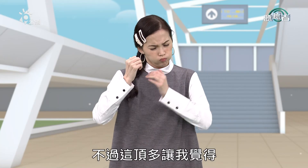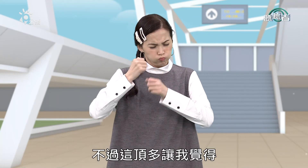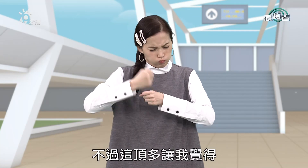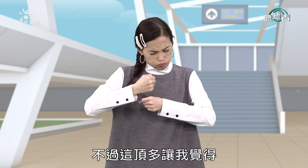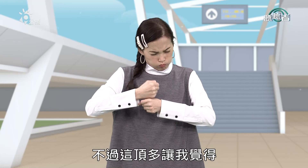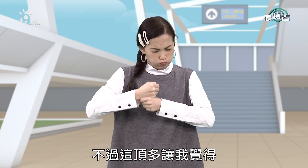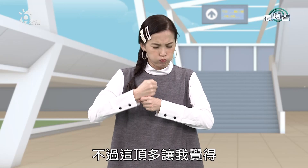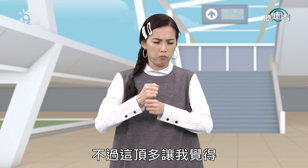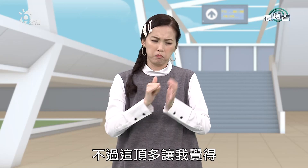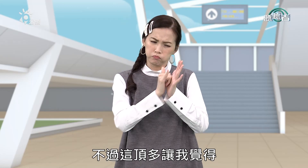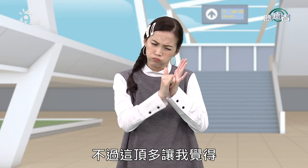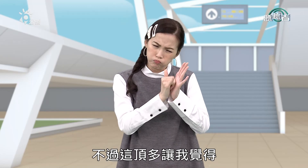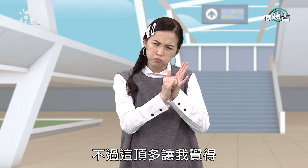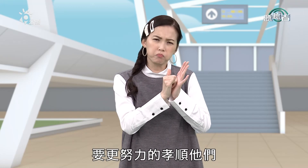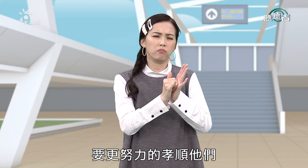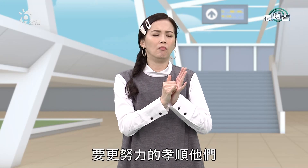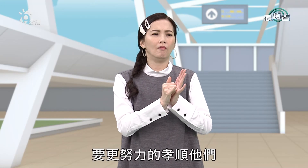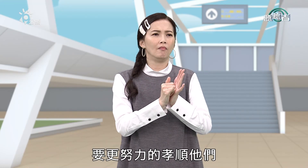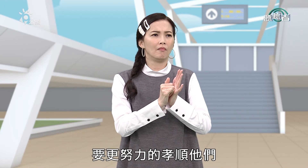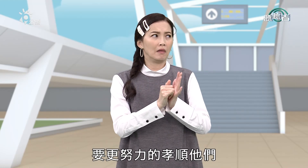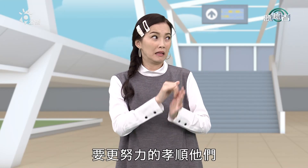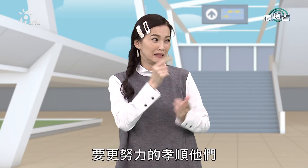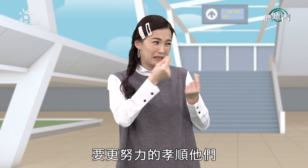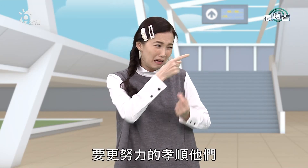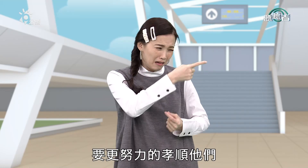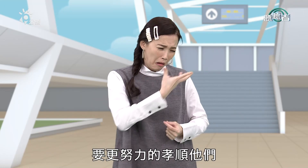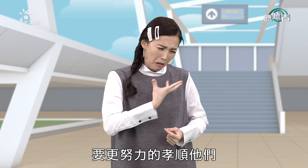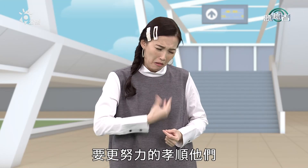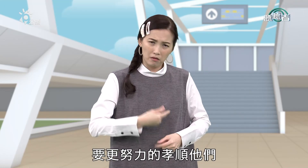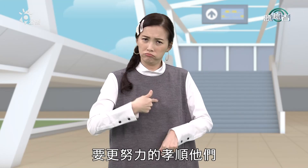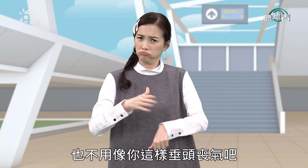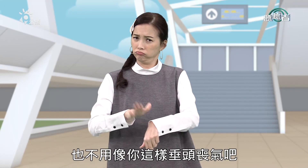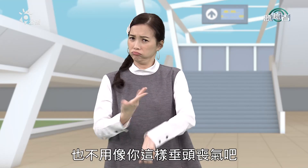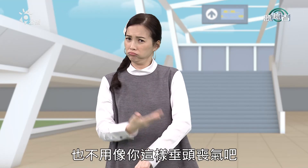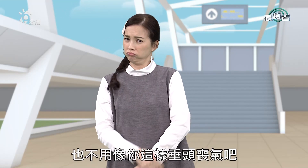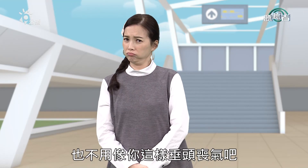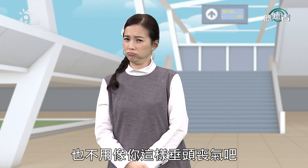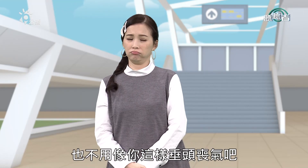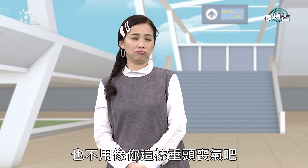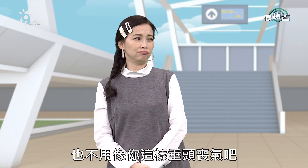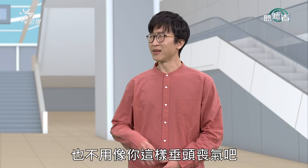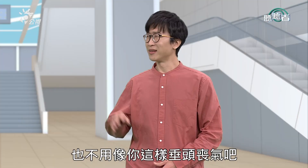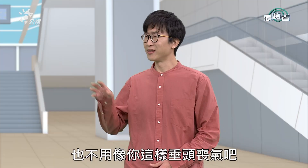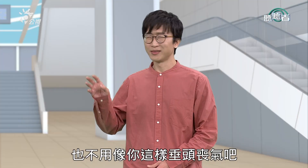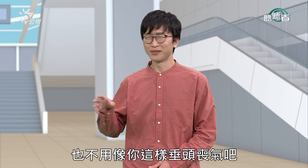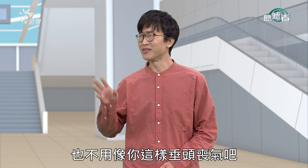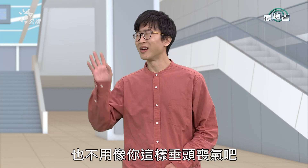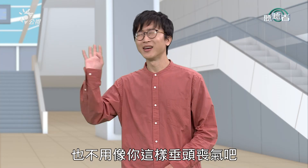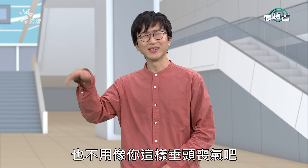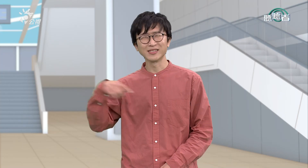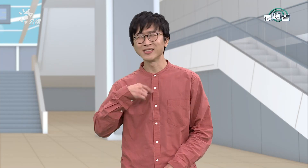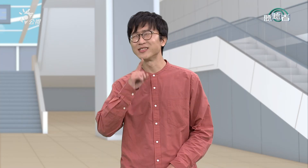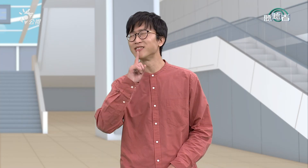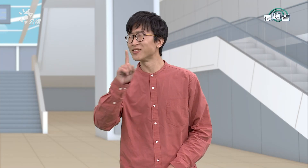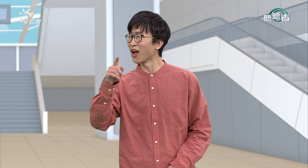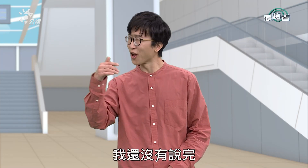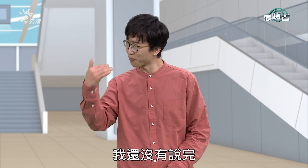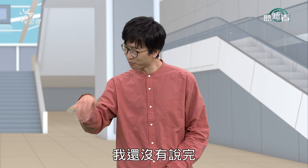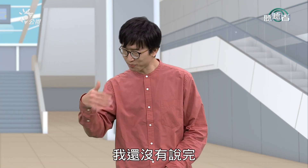过啊，这顶多让我觉得要更努力的孝顺他们，也不用像你这样垂头丧气吧。 我还没有